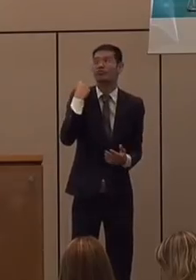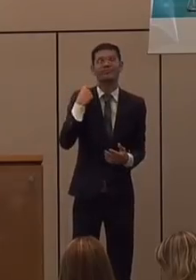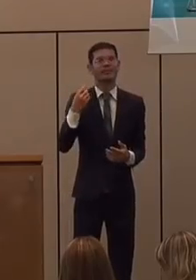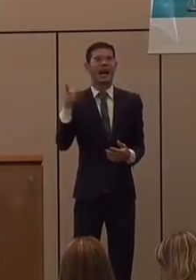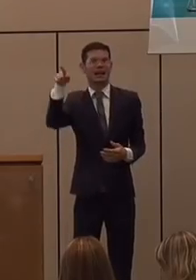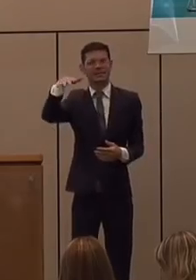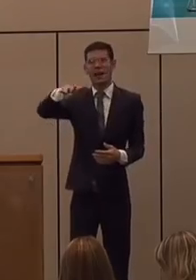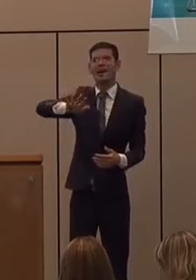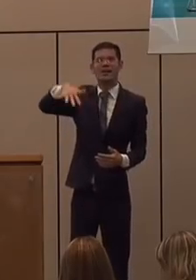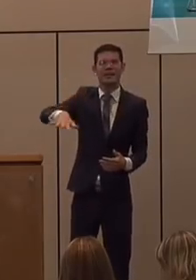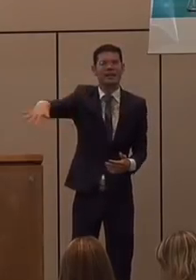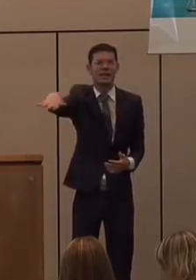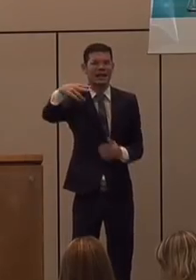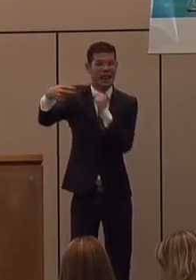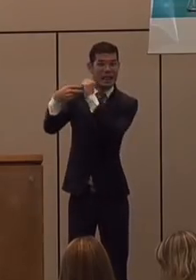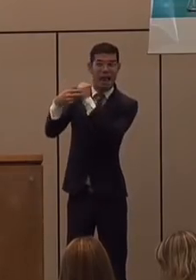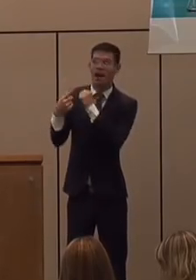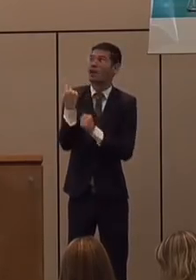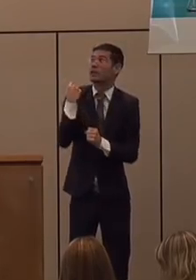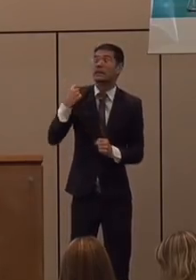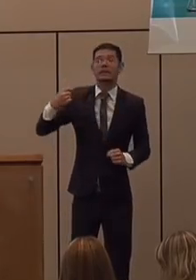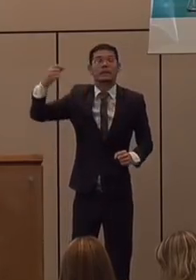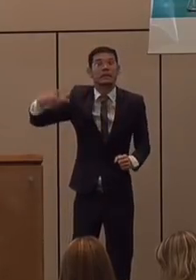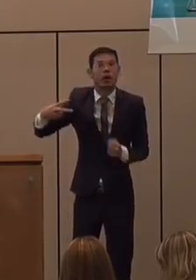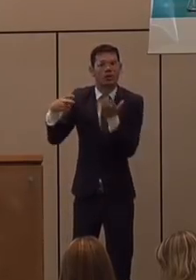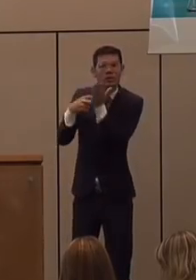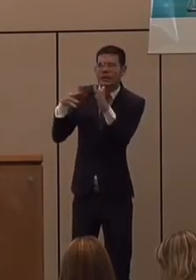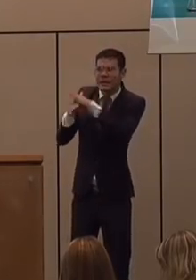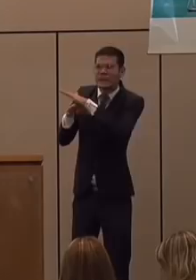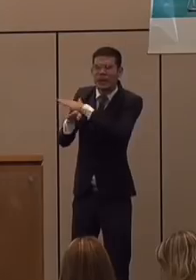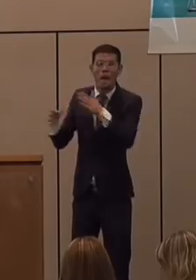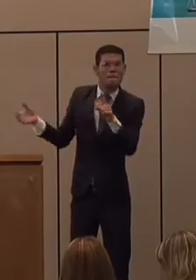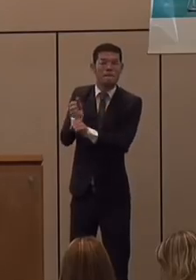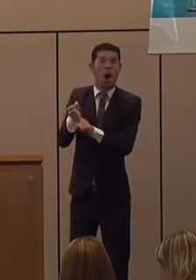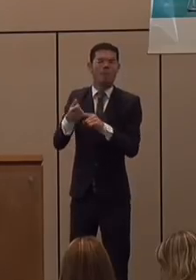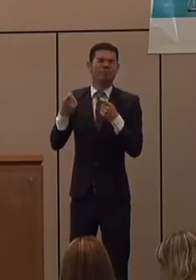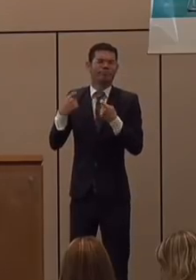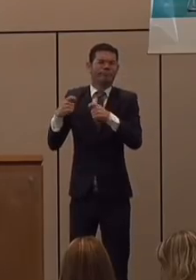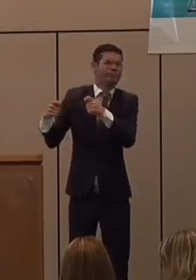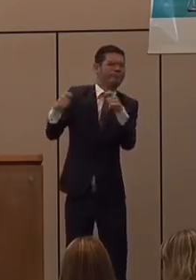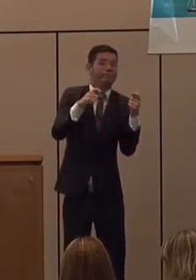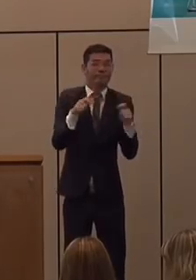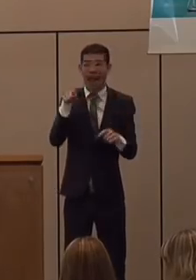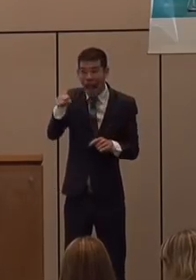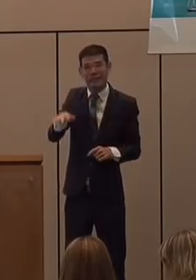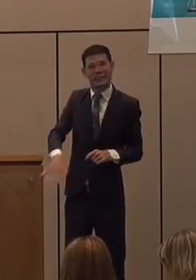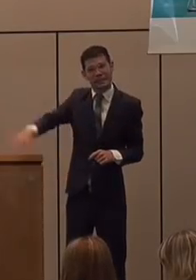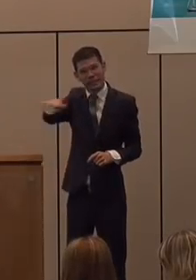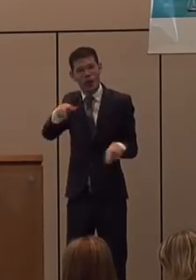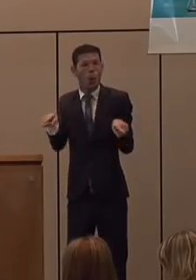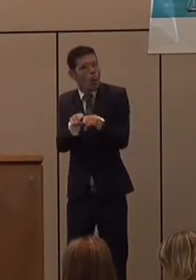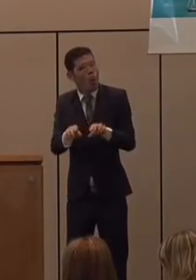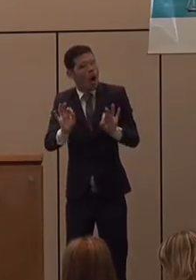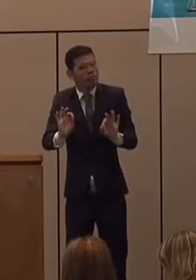encuentro de turismo de astronomía y se vendieron todas las boletas porque esa es una de las regiones del planeta que podemos certificar como